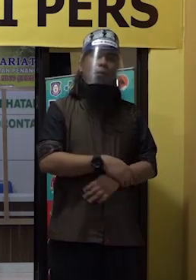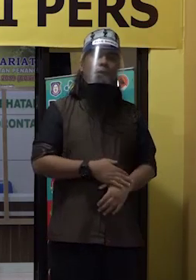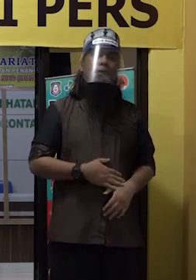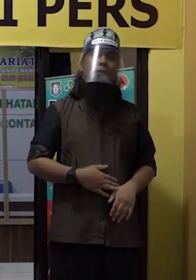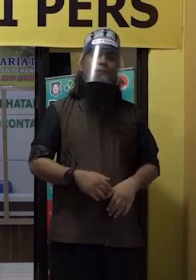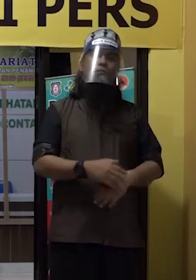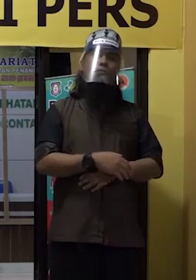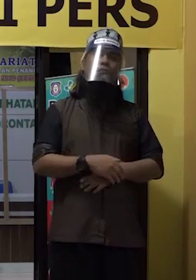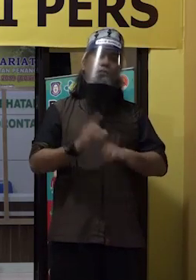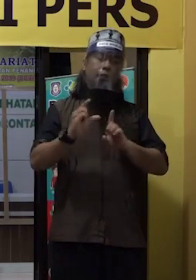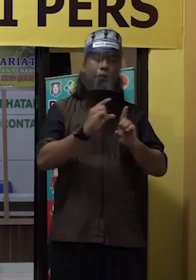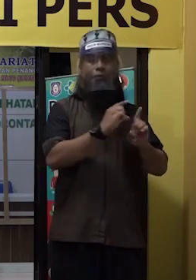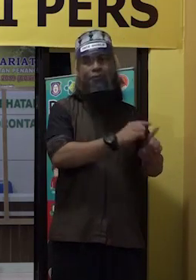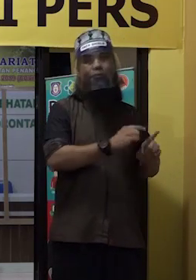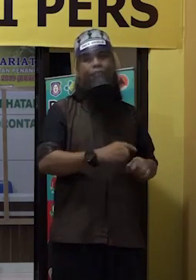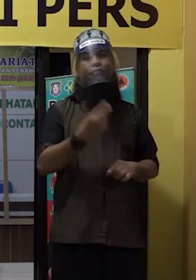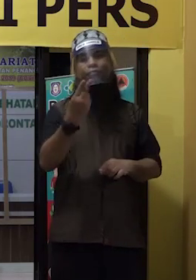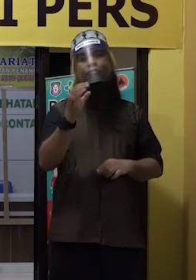Yang sembuh berikutnya adalah pasien